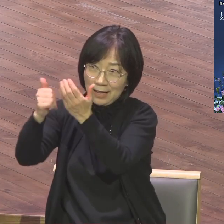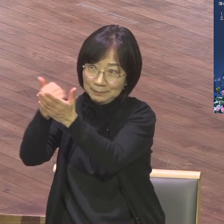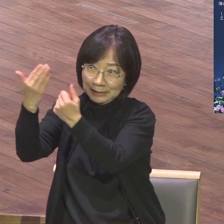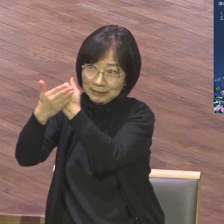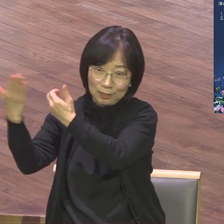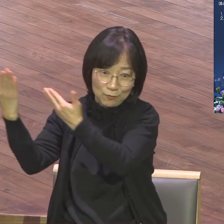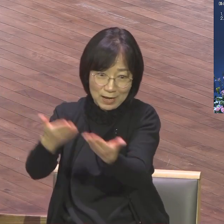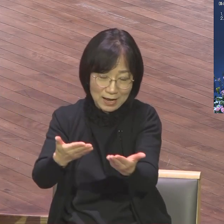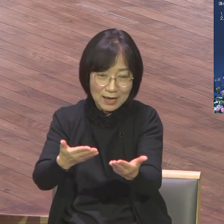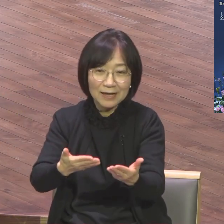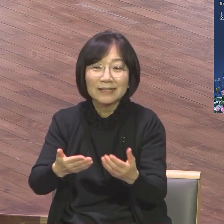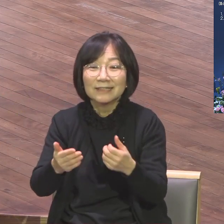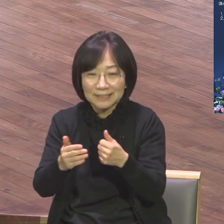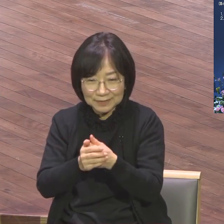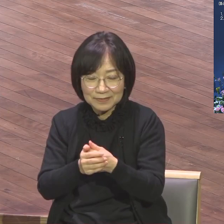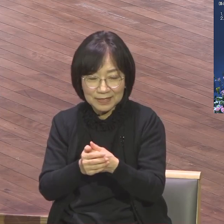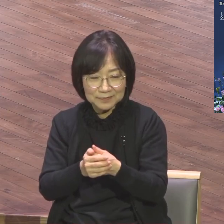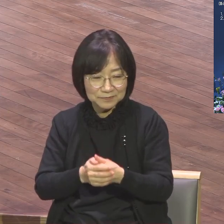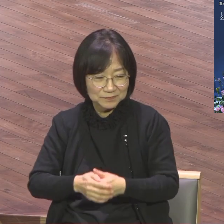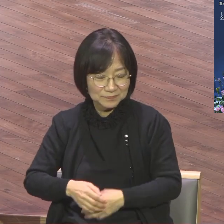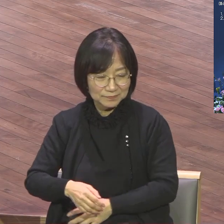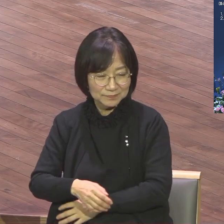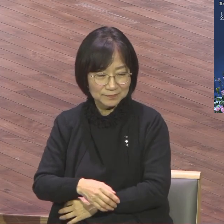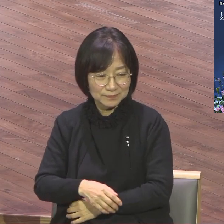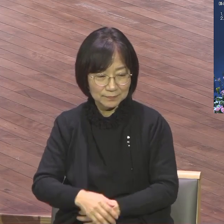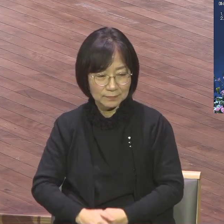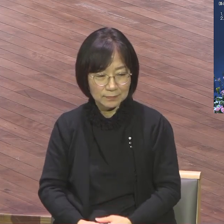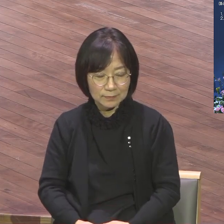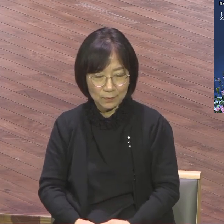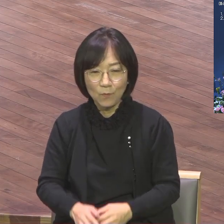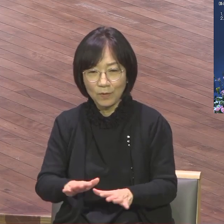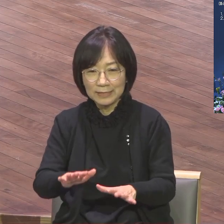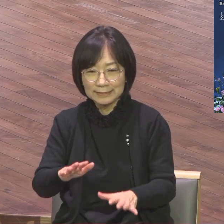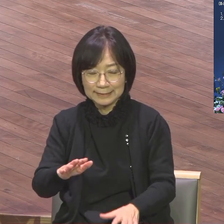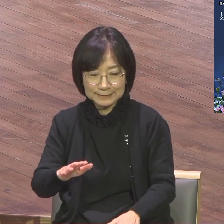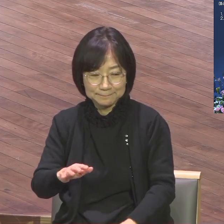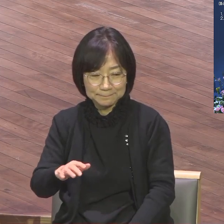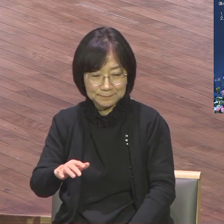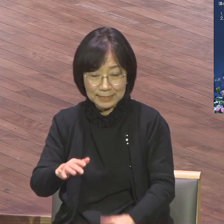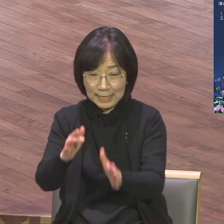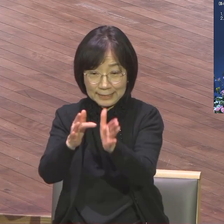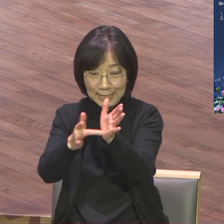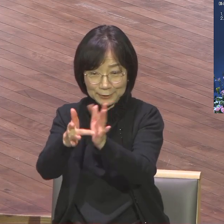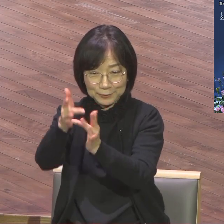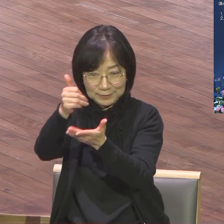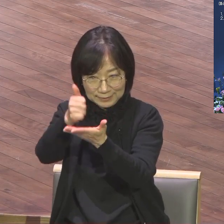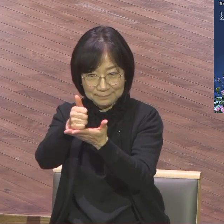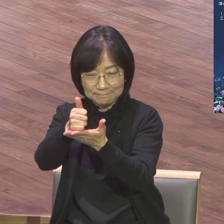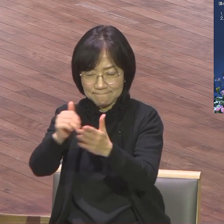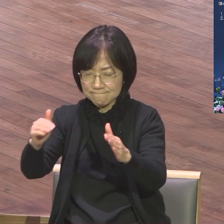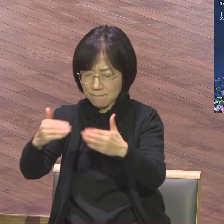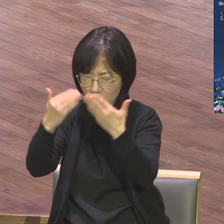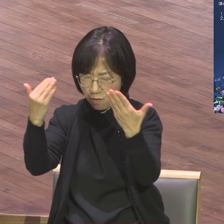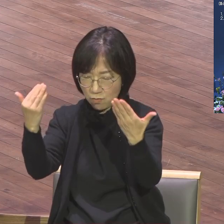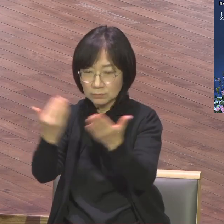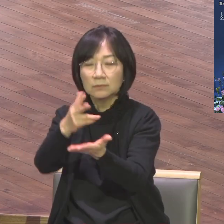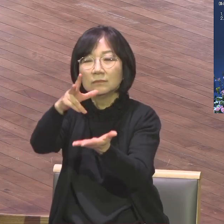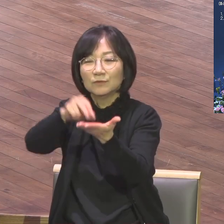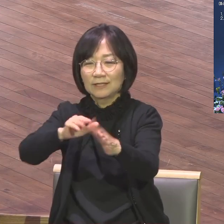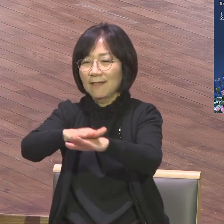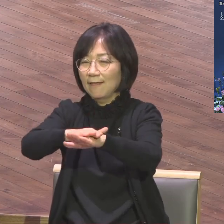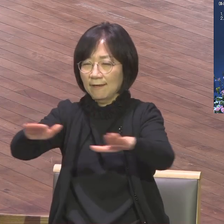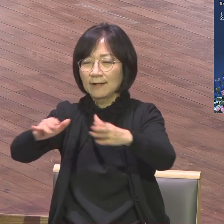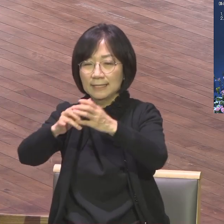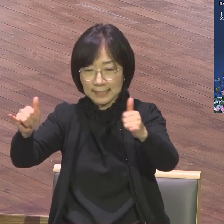것입니다. 이 말씀은요, 영적으로 생명의 주관자 되시는 예수님이 모든 문제 해결자 되시는